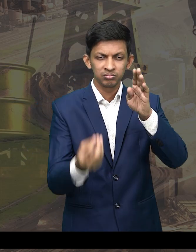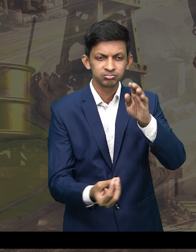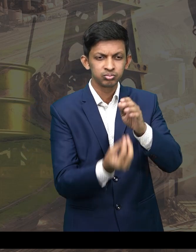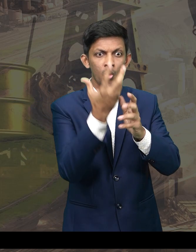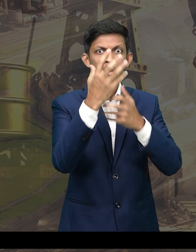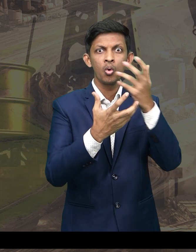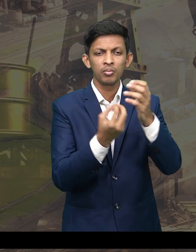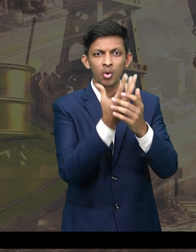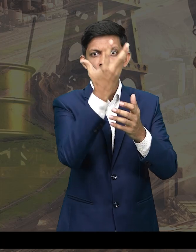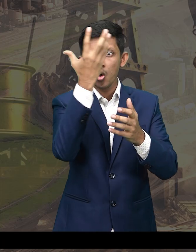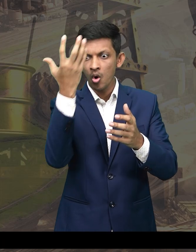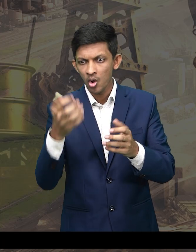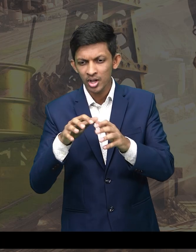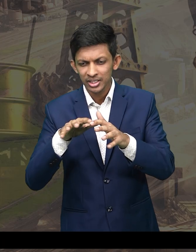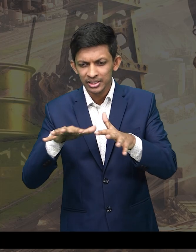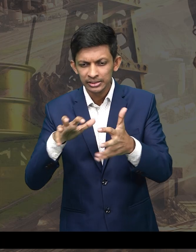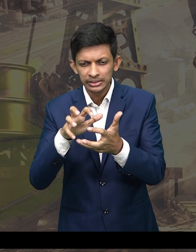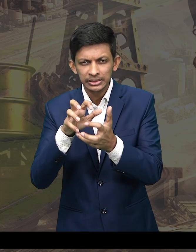खनिज,